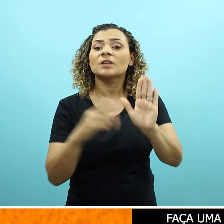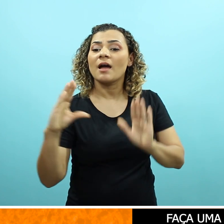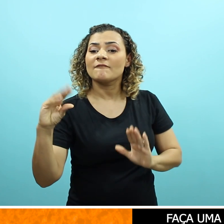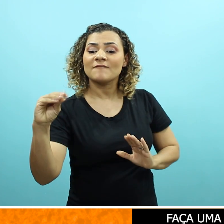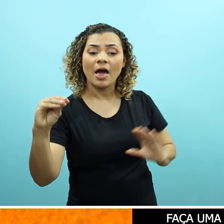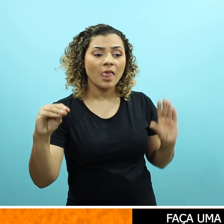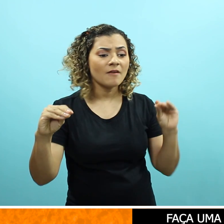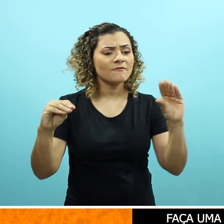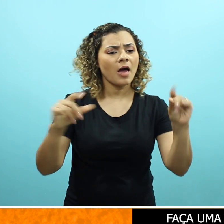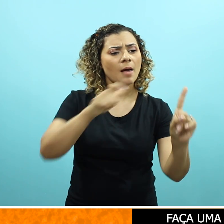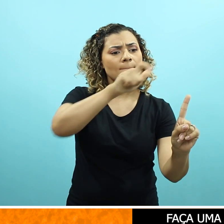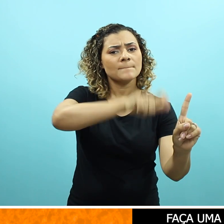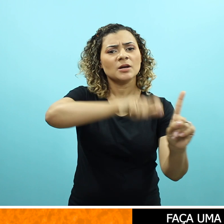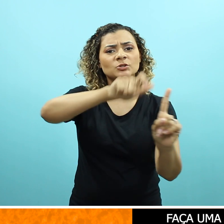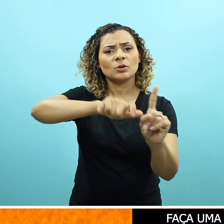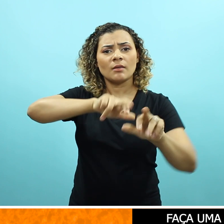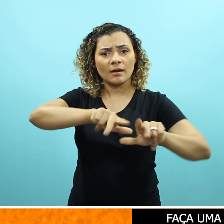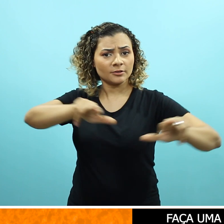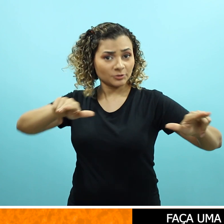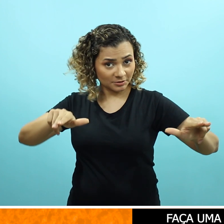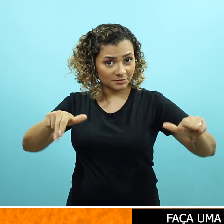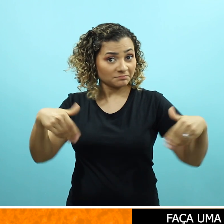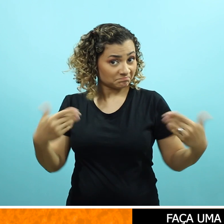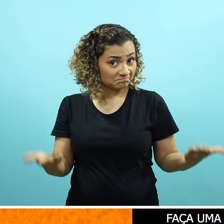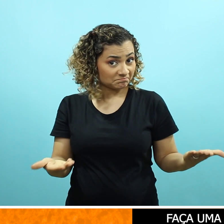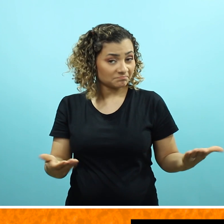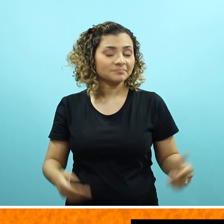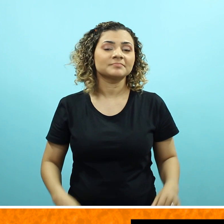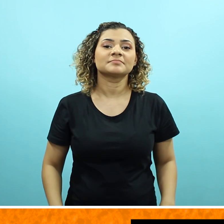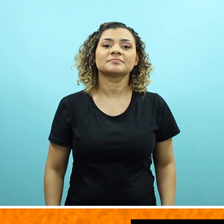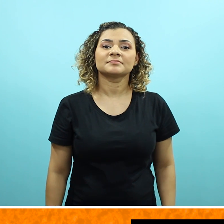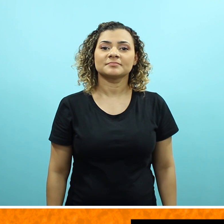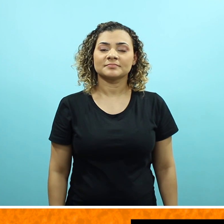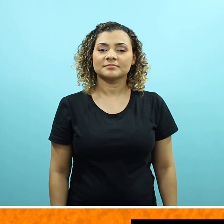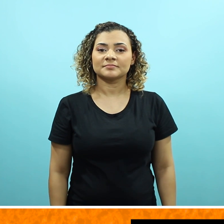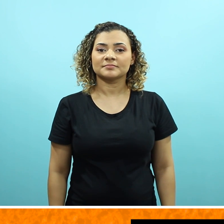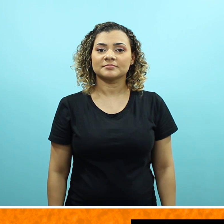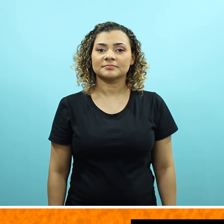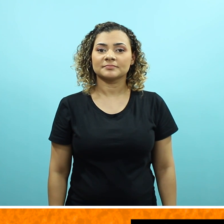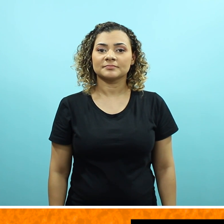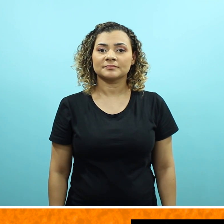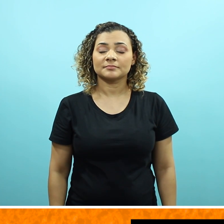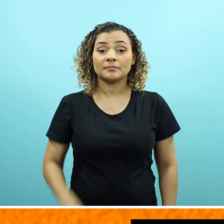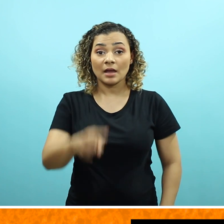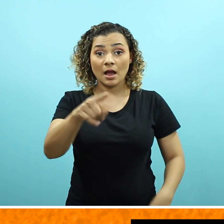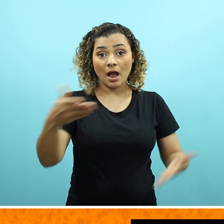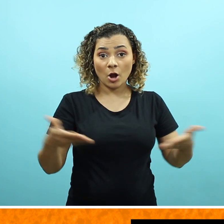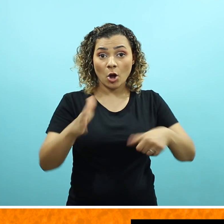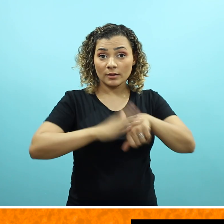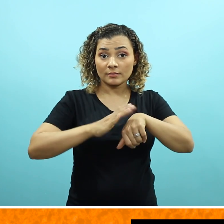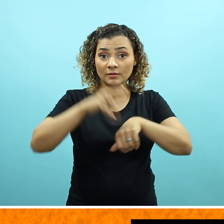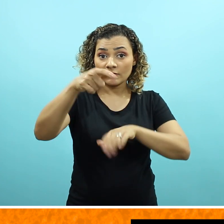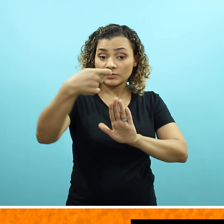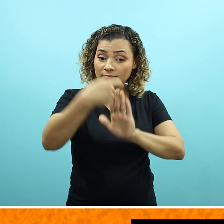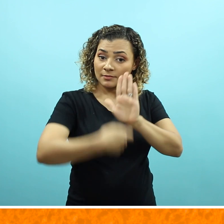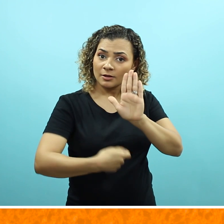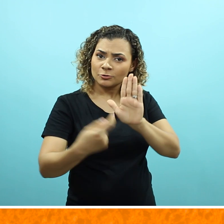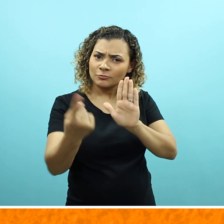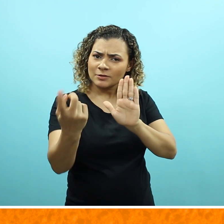Faça uma busca no conto. Com um marca-texto ou lápis colorido, grife-os.